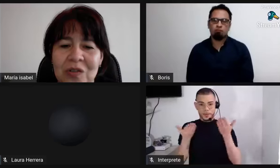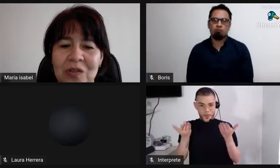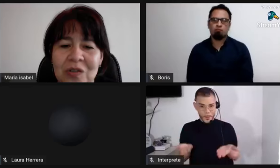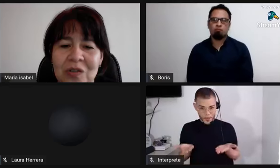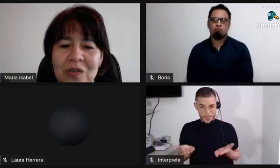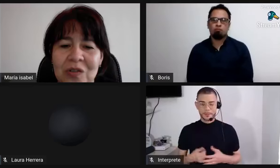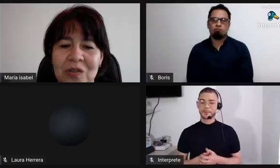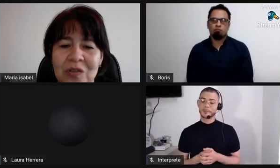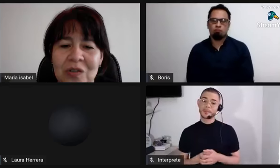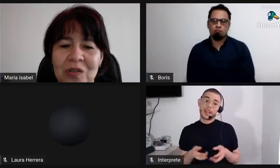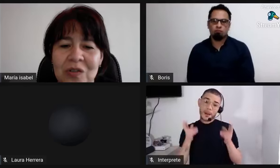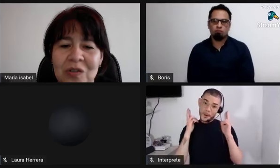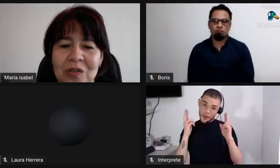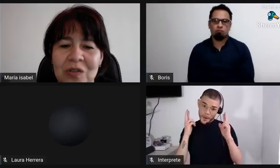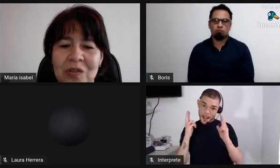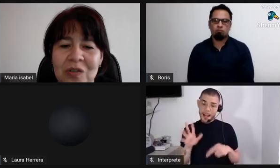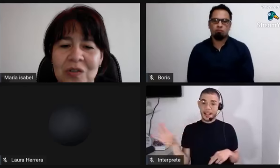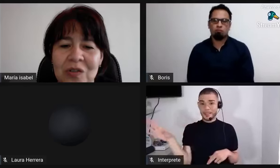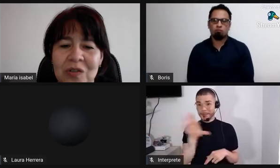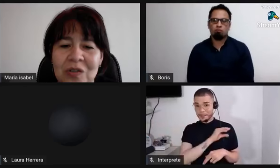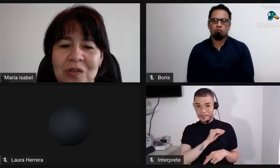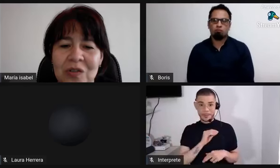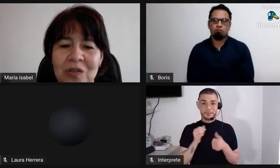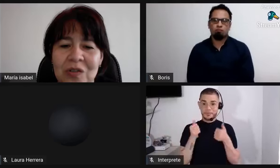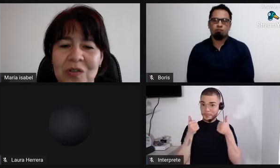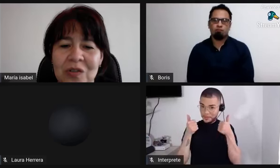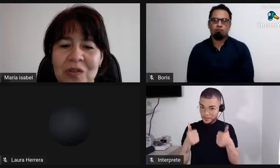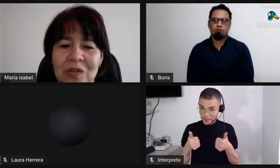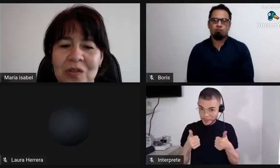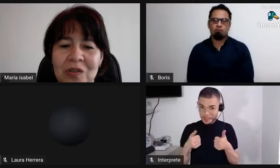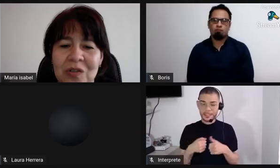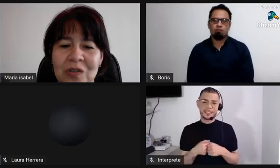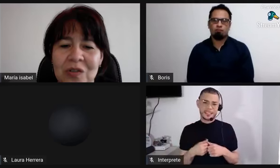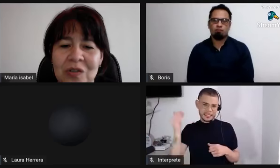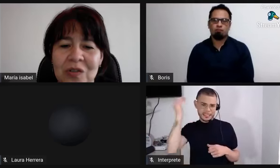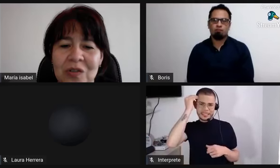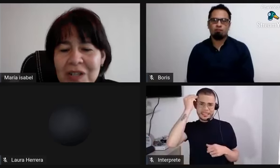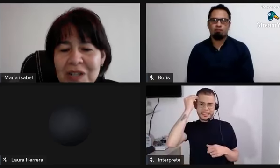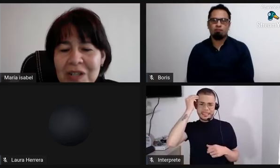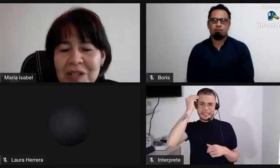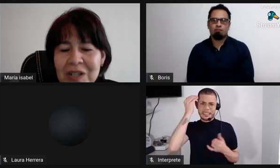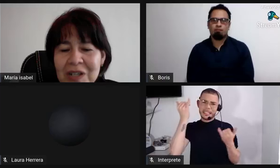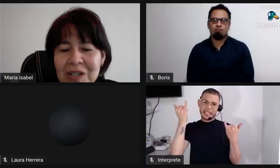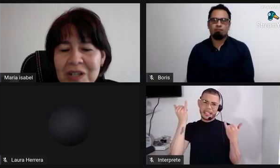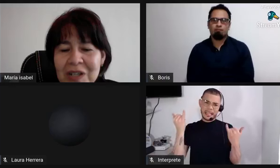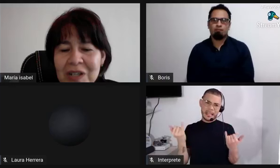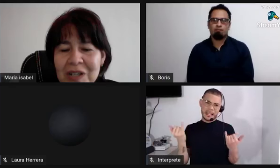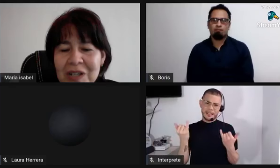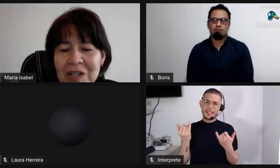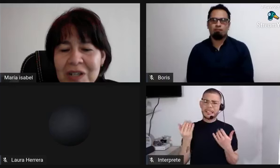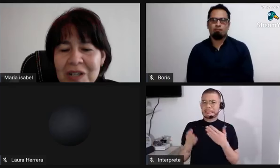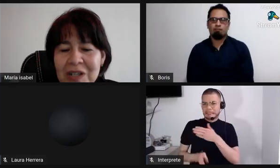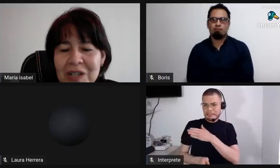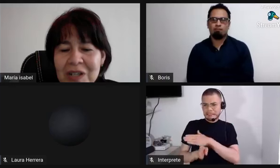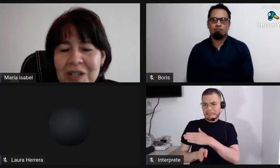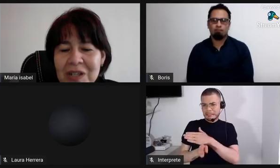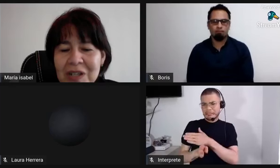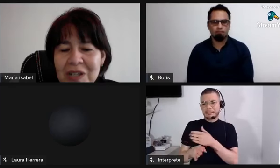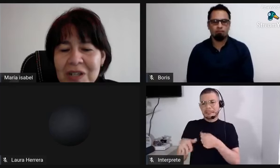Esperamos pues que todos estén muy bien. Sabemos pues que seguimos en estas condiciones. Bueno, ya no sabemos si